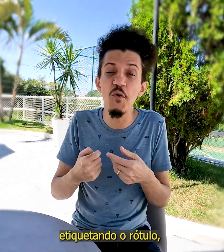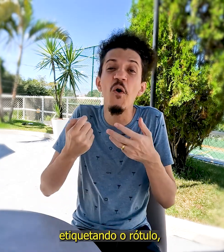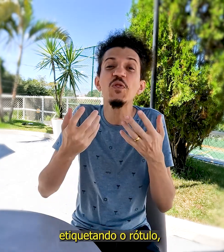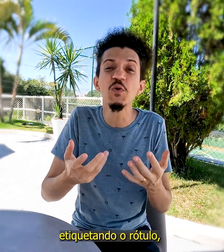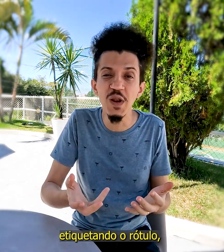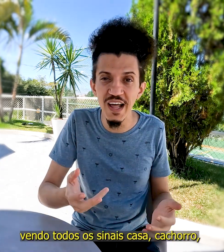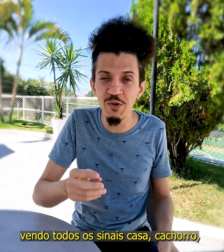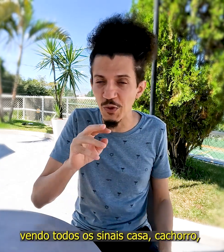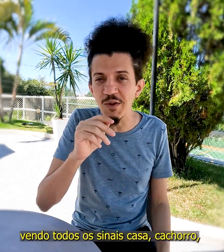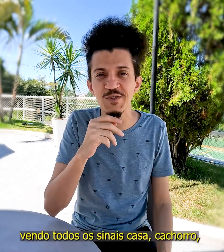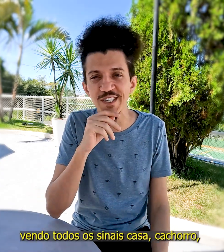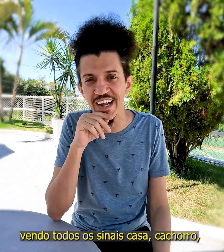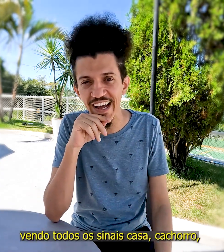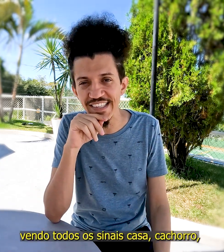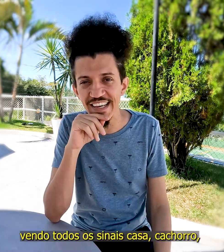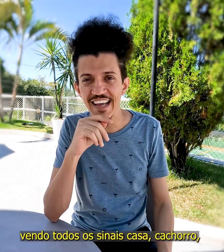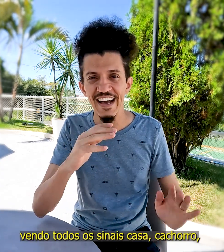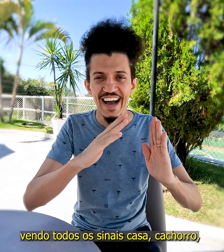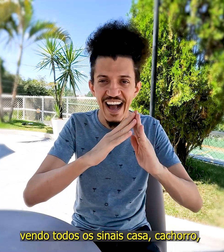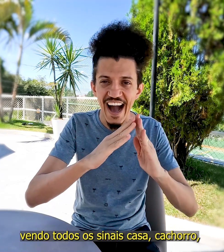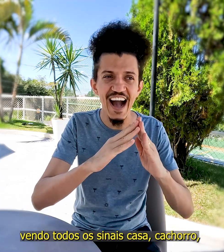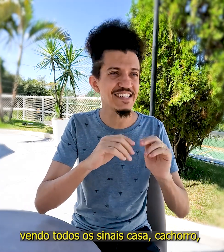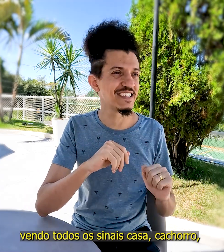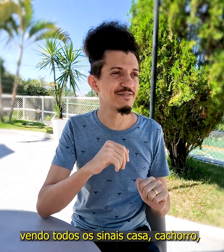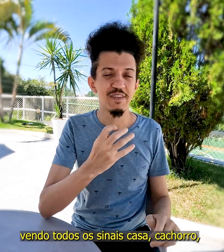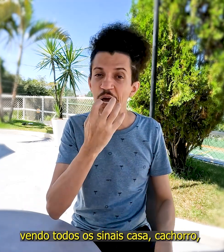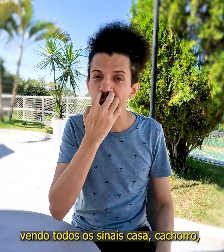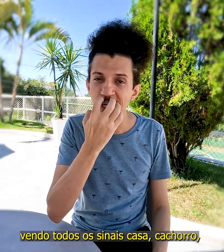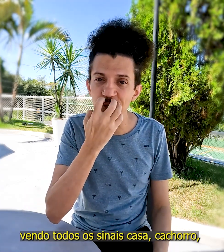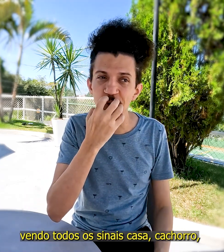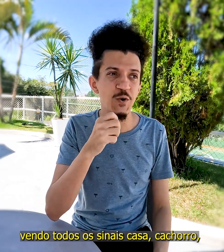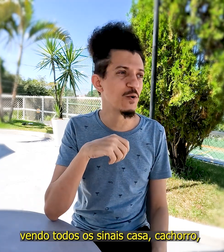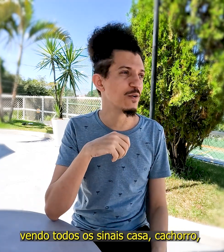ou rotulando todos os sinais? Casa, cachorro,